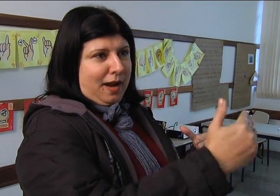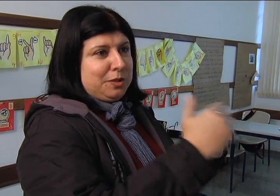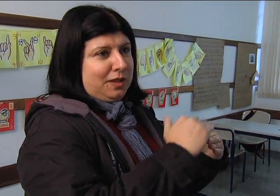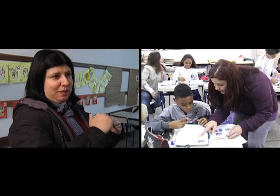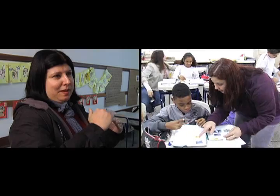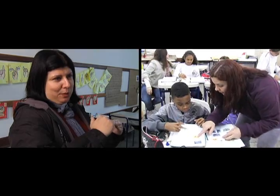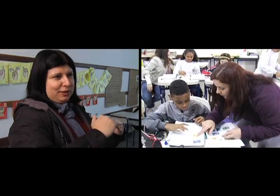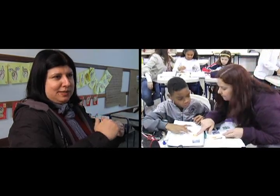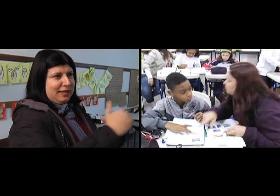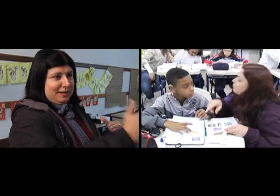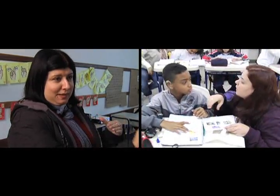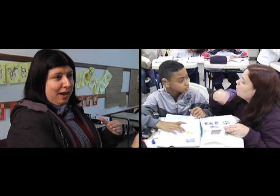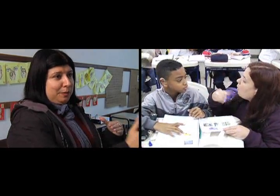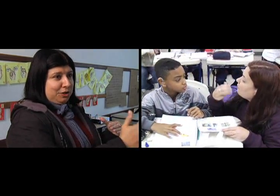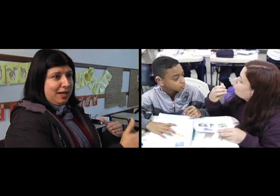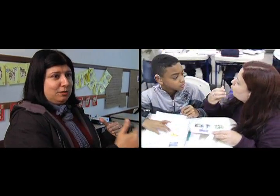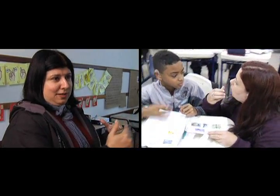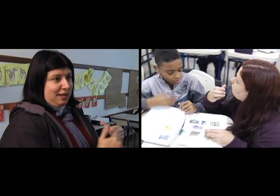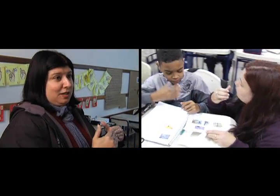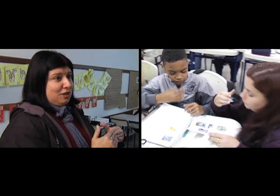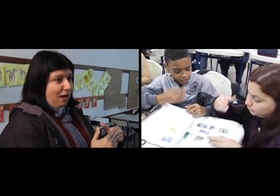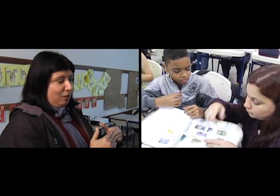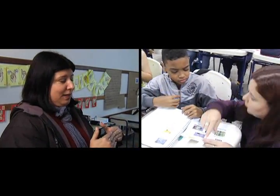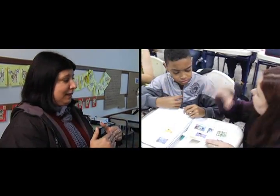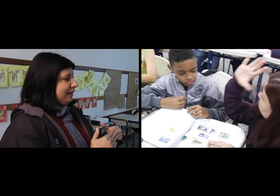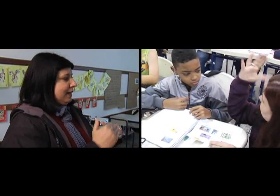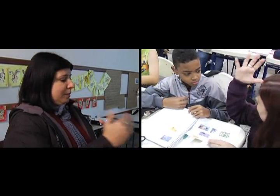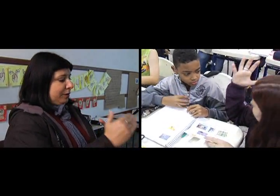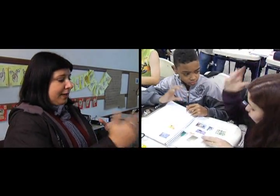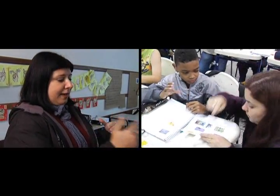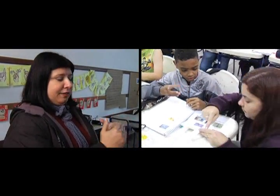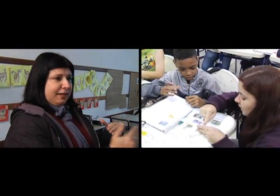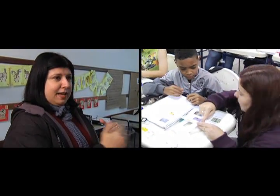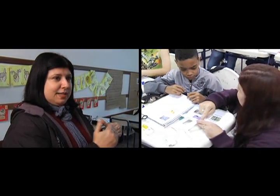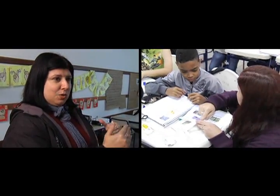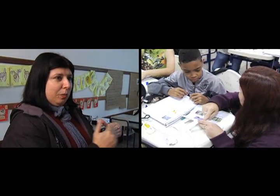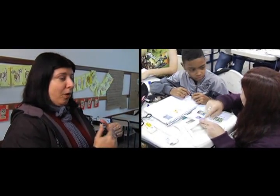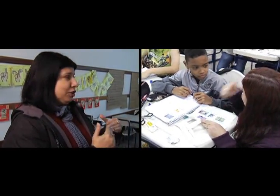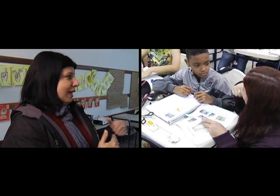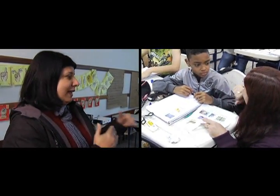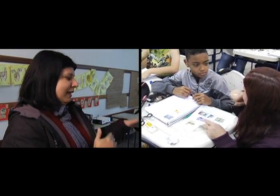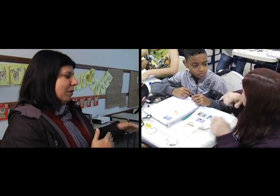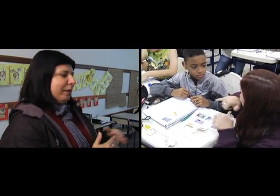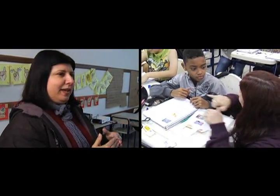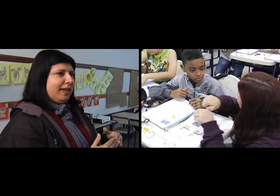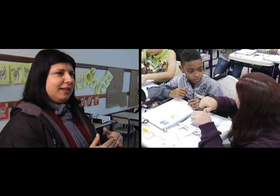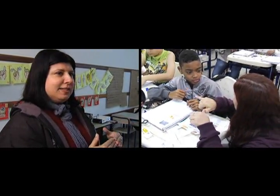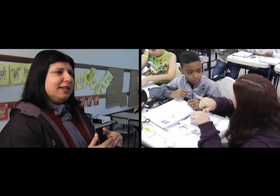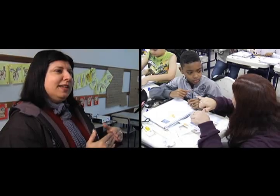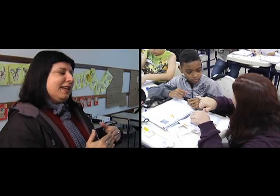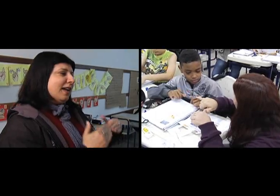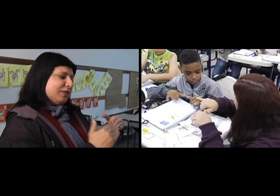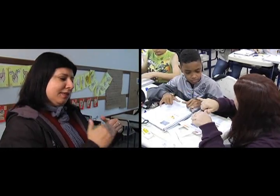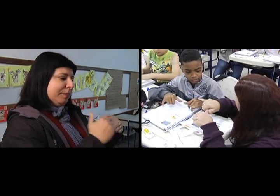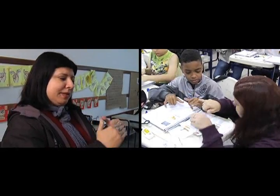intérprete, a importância da intérprete dentro da sala de aula, né? Porque é ela que vai dar esse suporte da língua para eles. E aí você vai